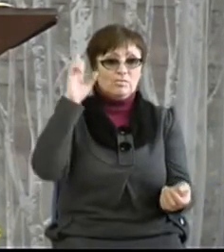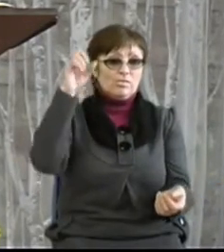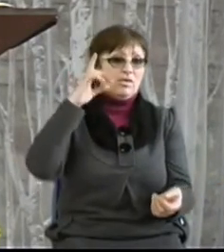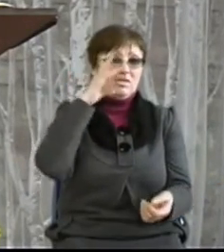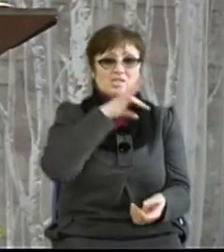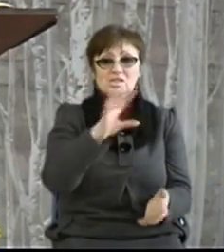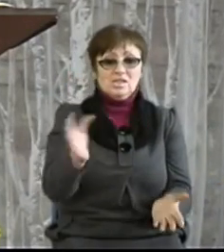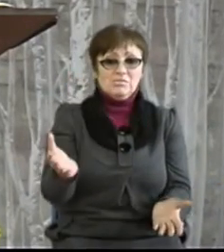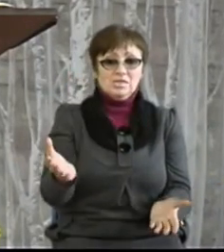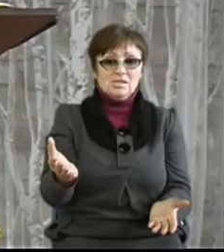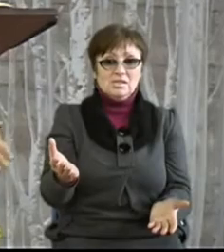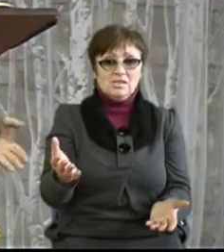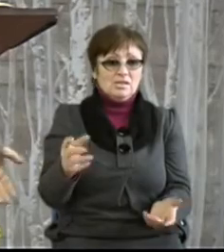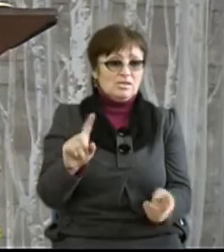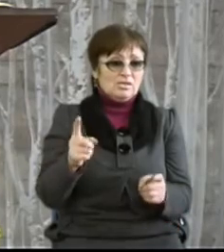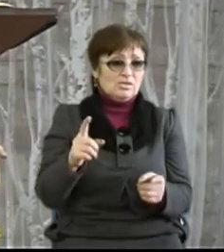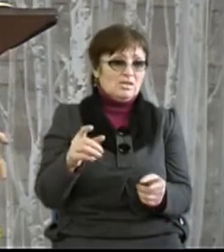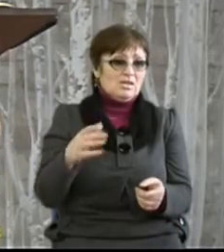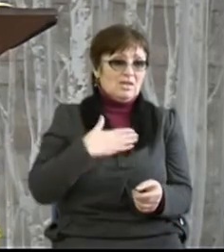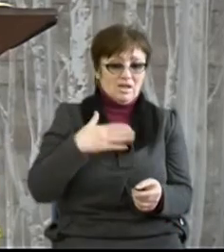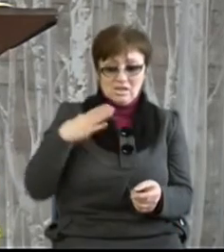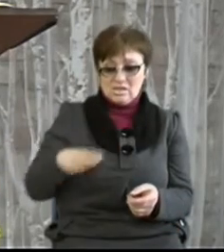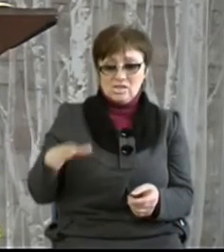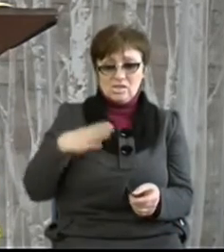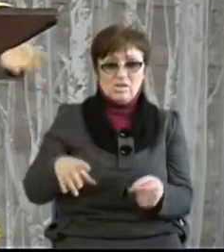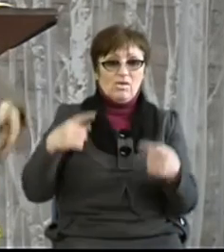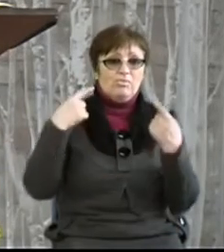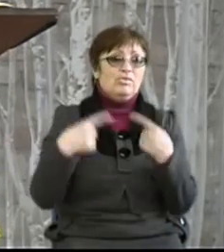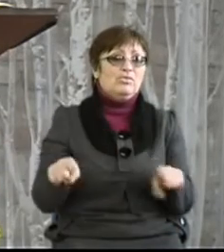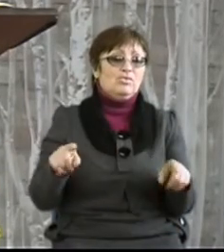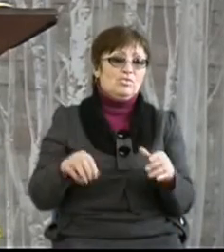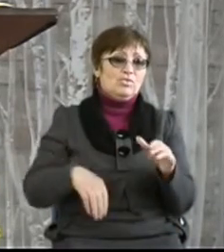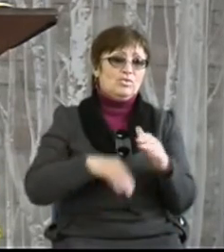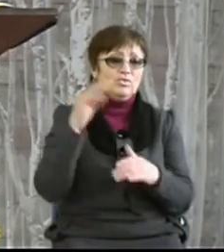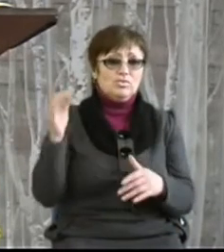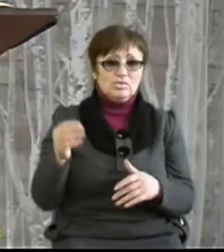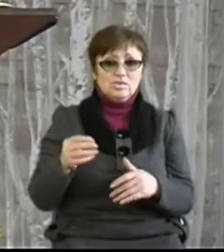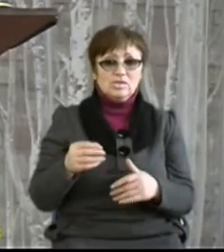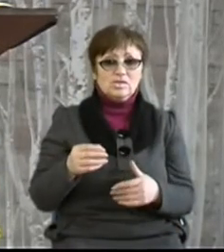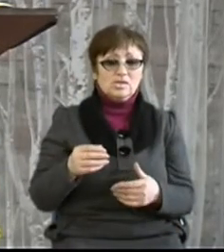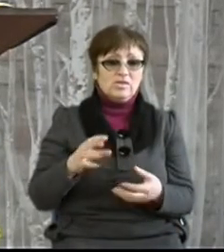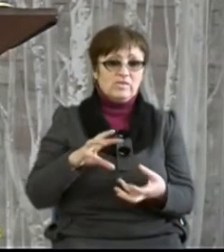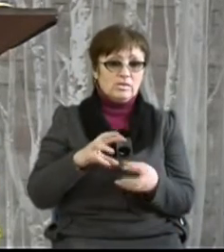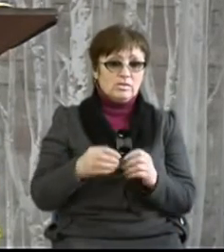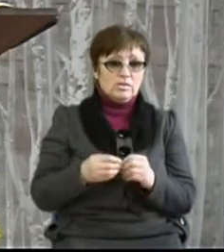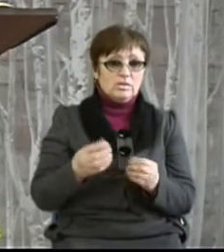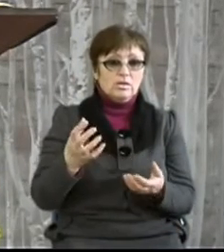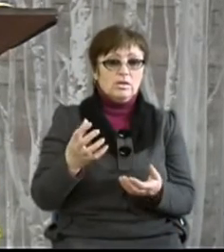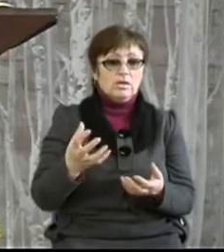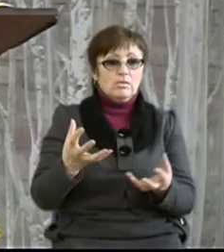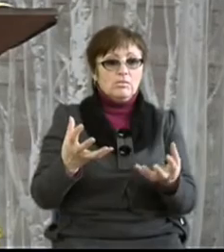ошибся, потому что что-то не так я ожидаю сейчас, вижу в этой земле, что ожидал. В результате он